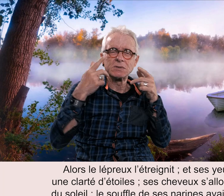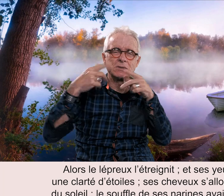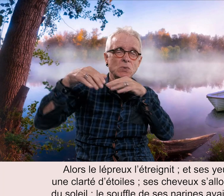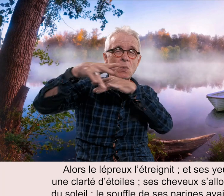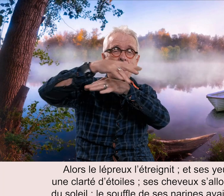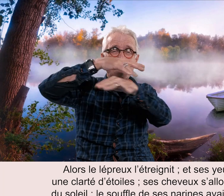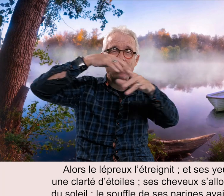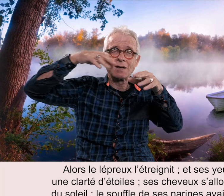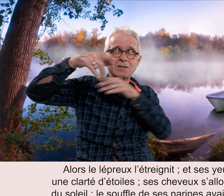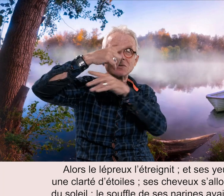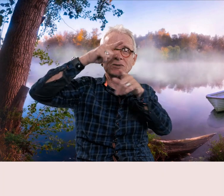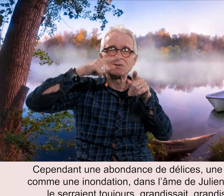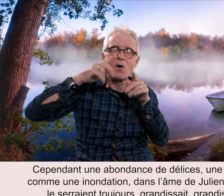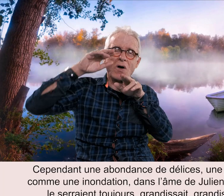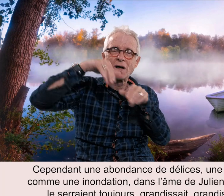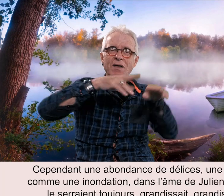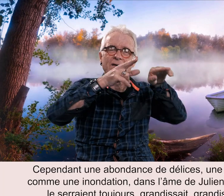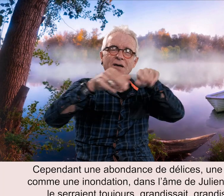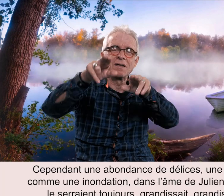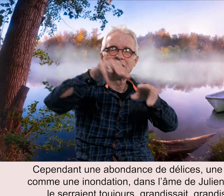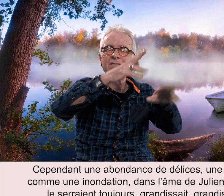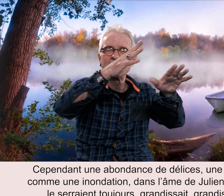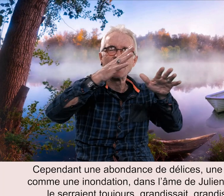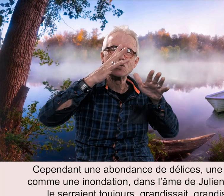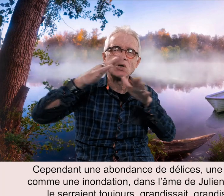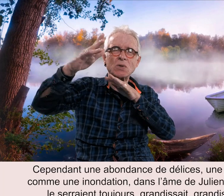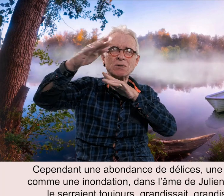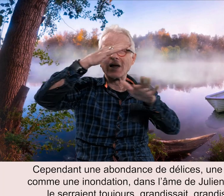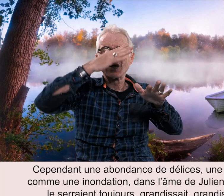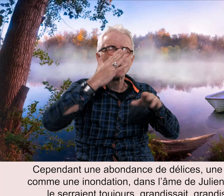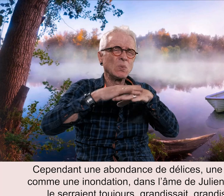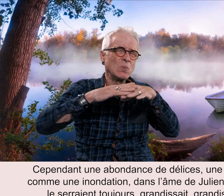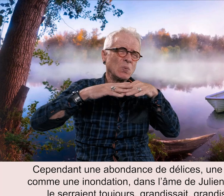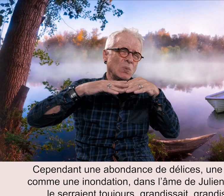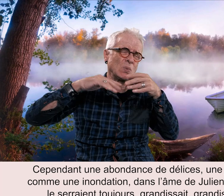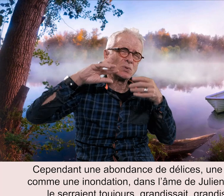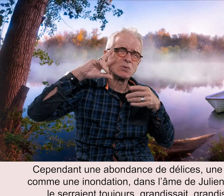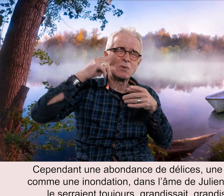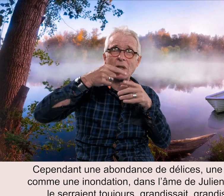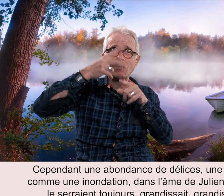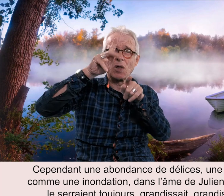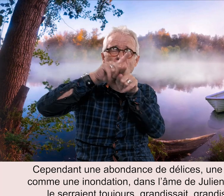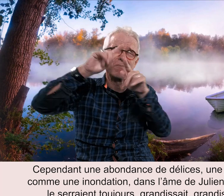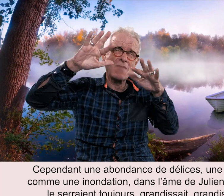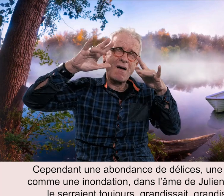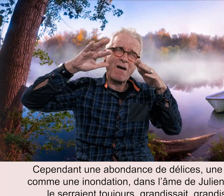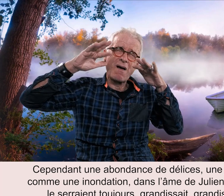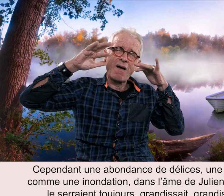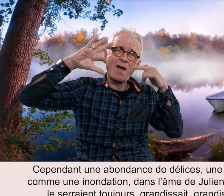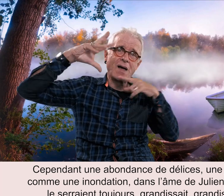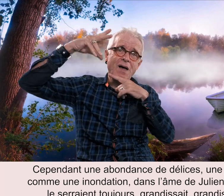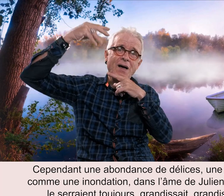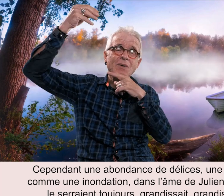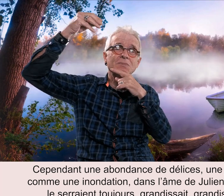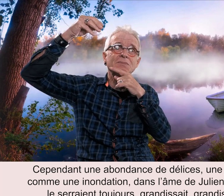foyer. Les flots chantaient. Cependant, une abondance de délices, une joie surhumaine descendait comme une inondation dans l'âme de